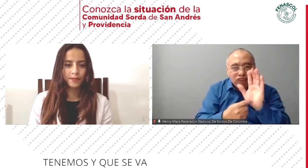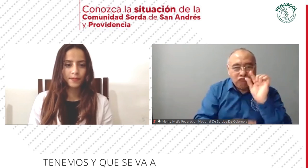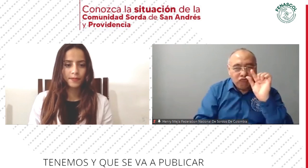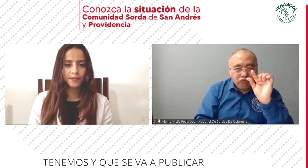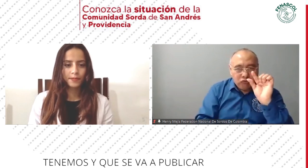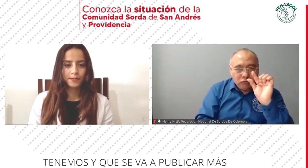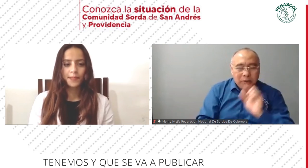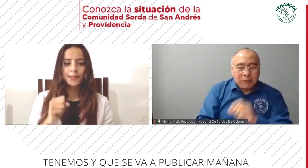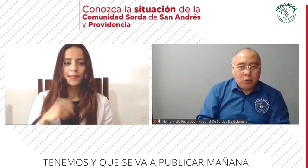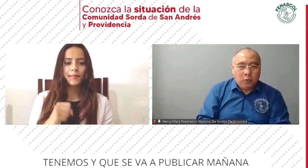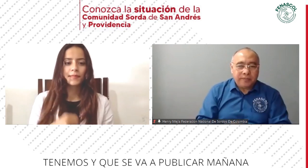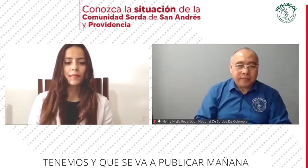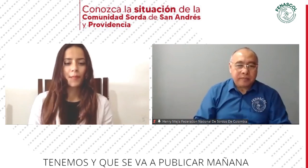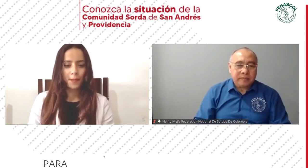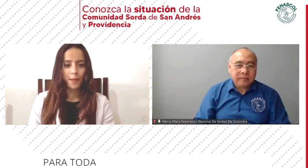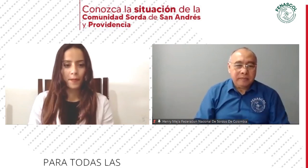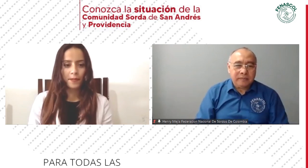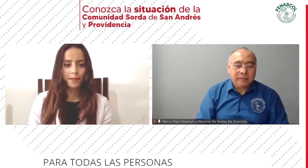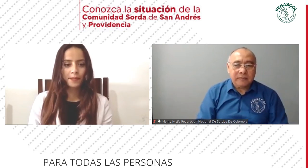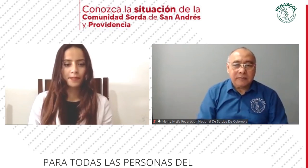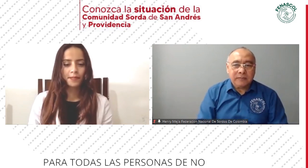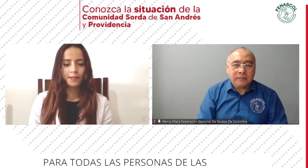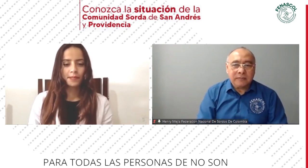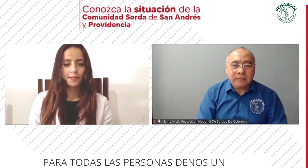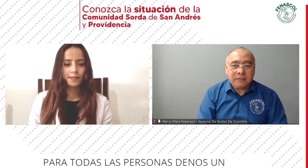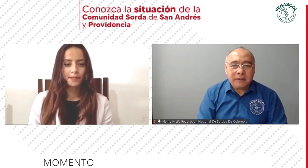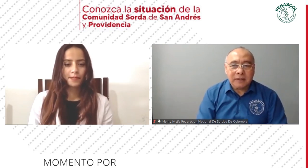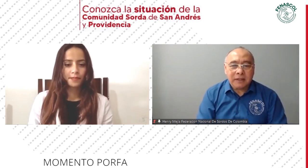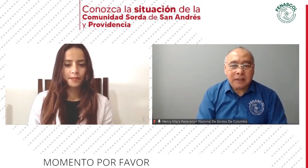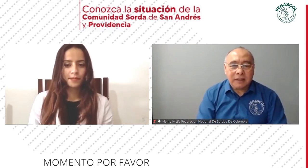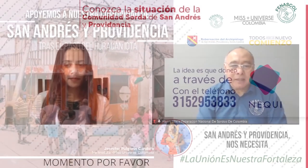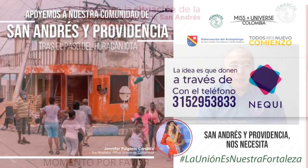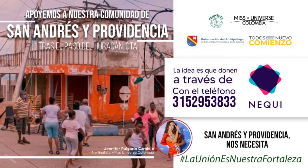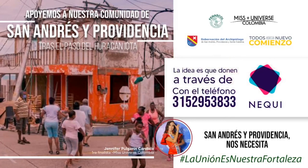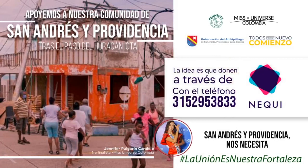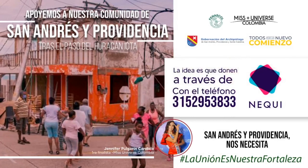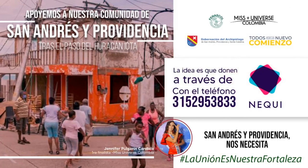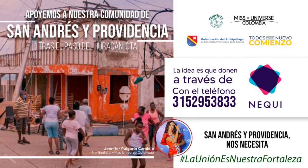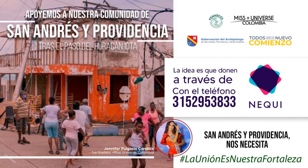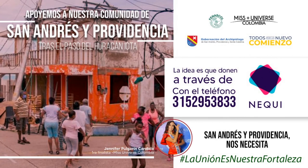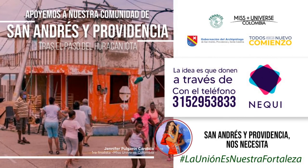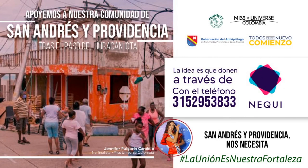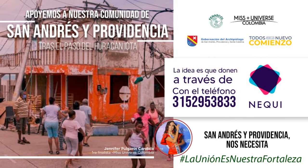va a publicar mañana para todas las personas denos un momento por favor